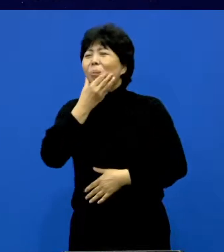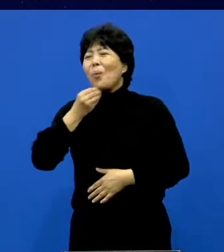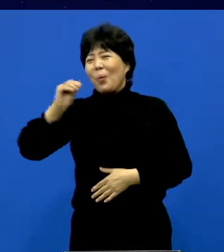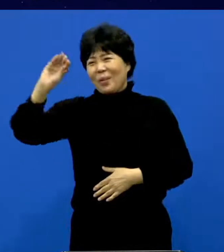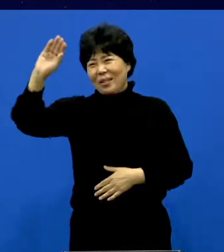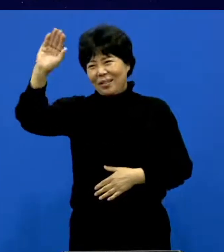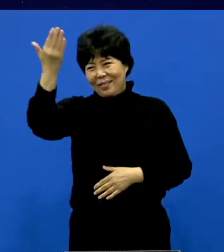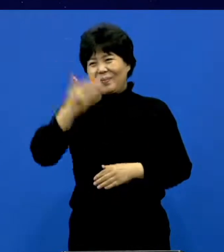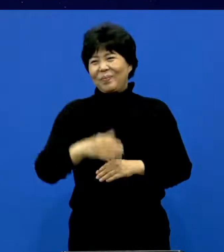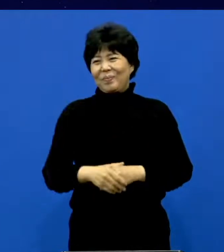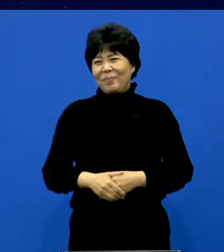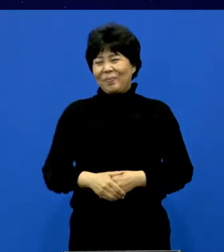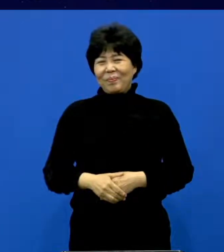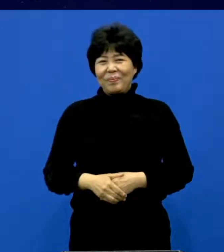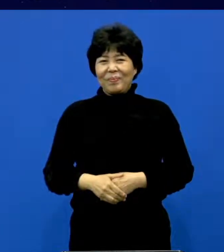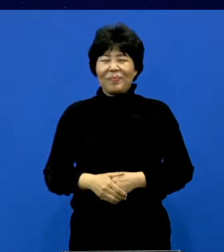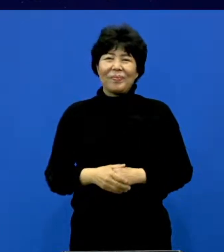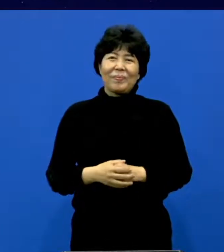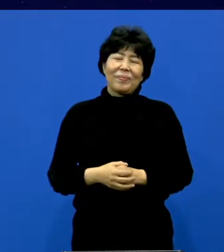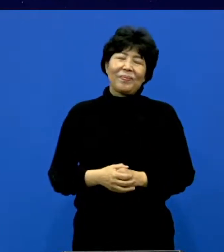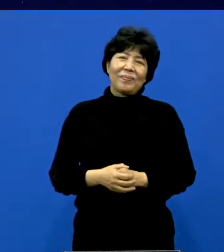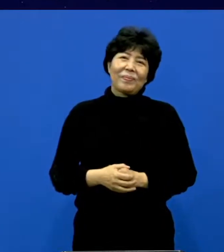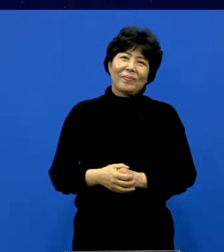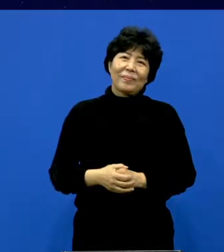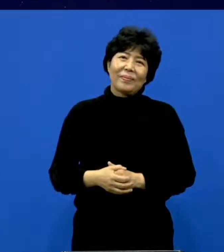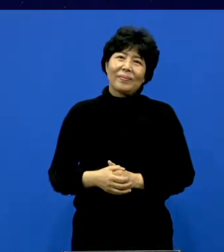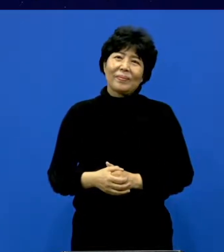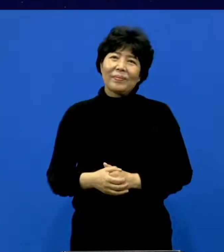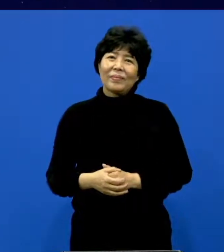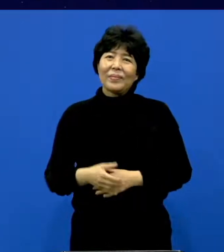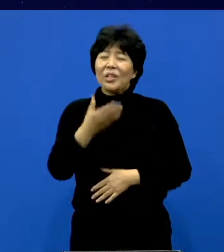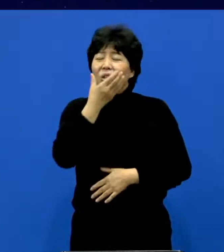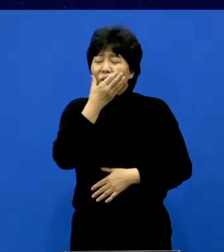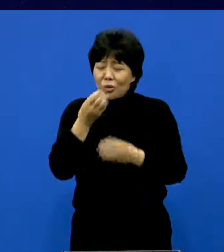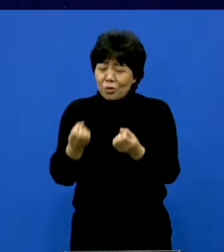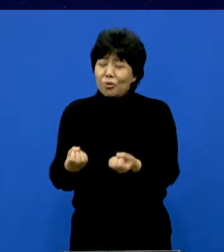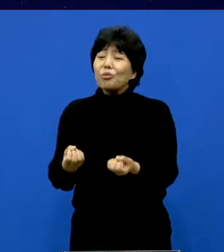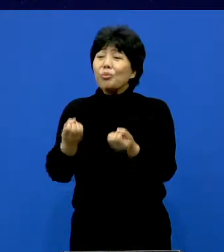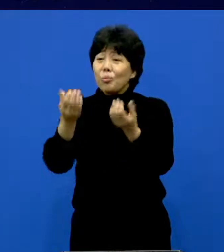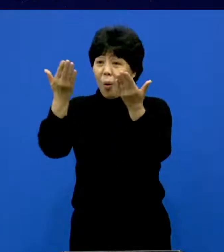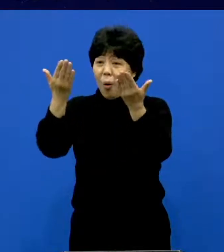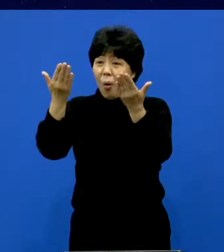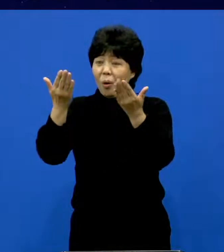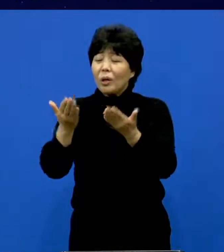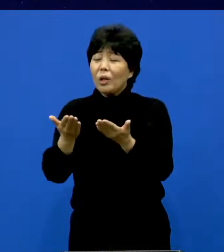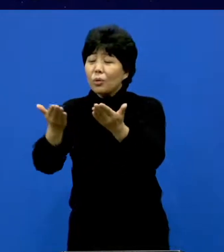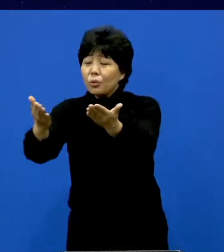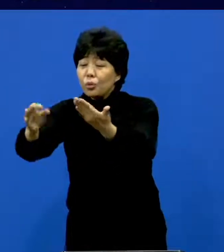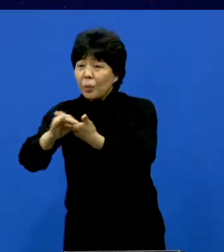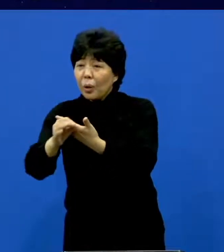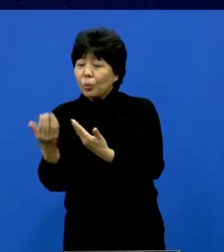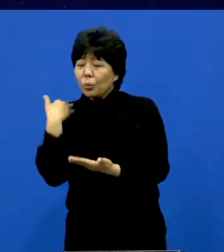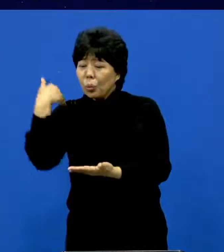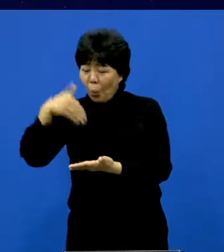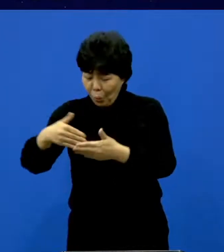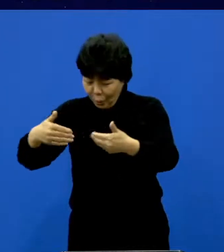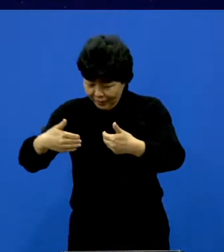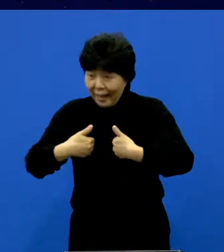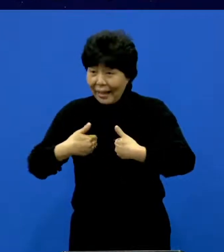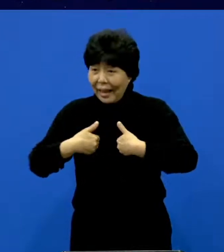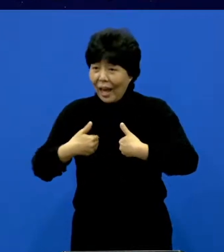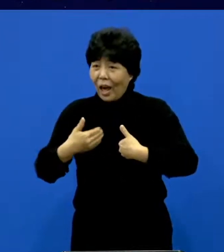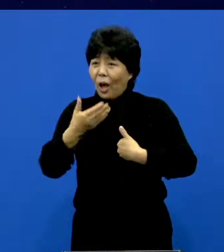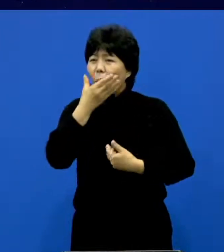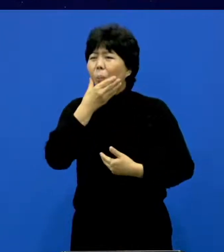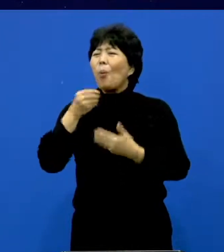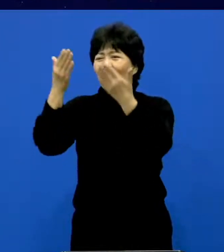내가 어떤 기도를 그 상대에게 하느냐는 거예요. 축복을 빌어주었다면 축복이 돌아올 것이고 저주를 빌었다면 저주가